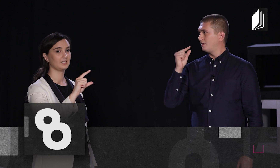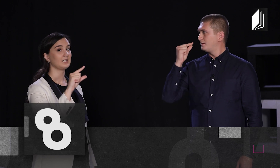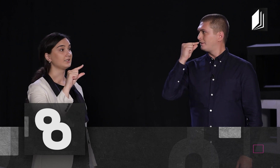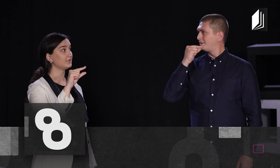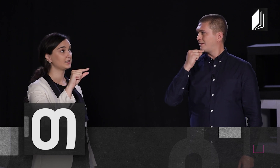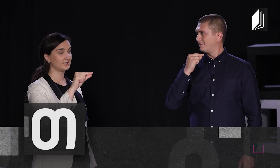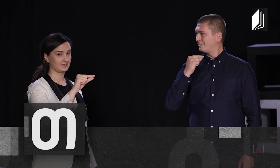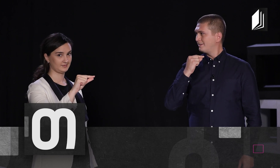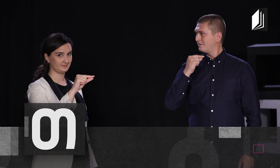T